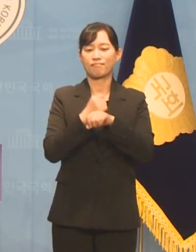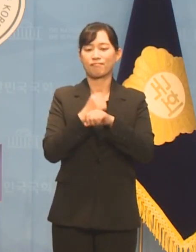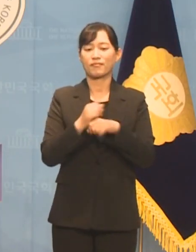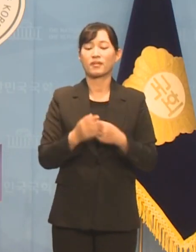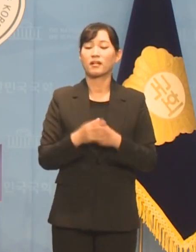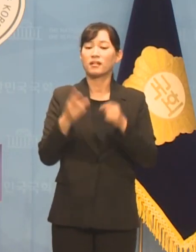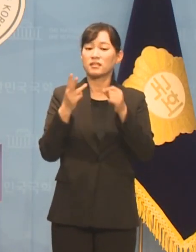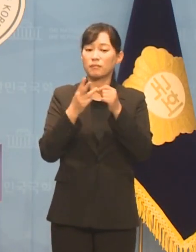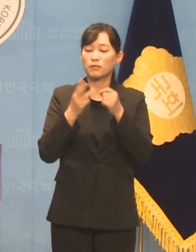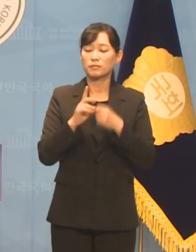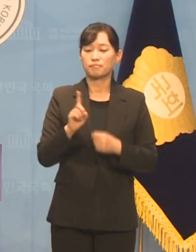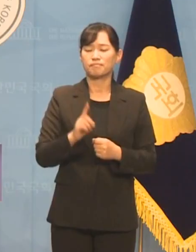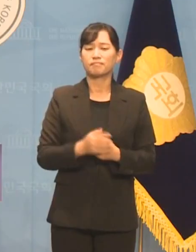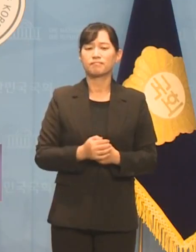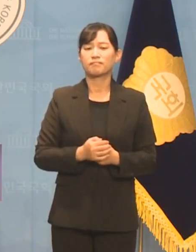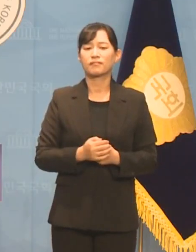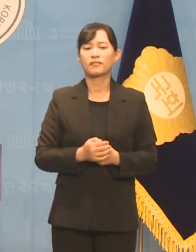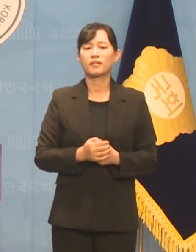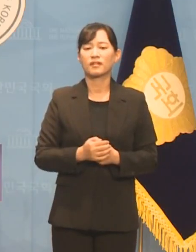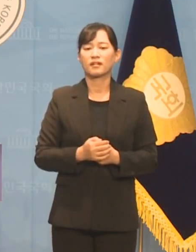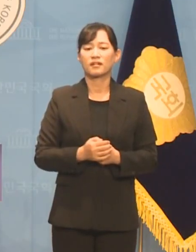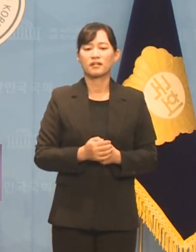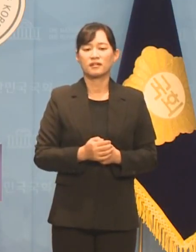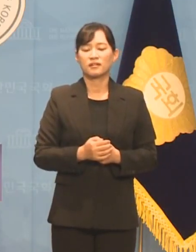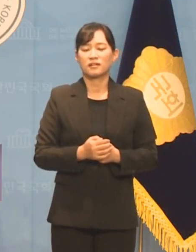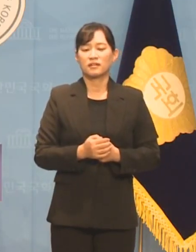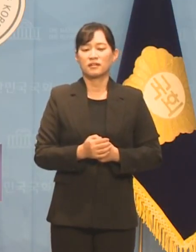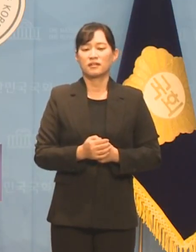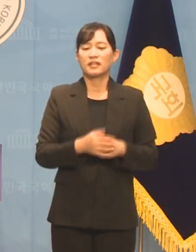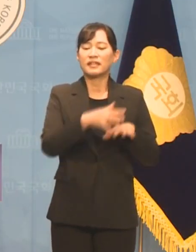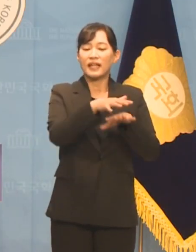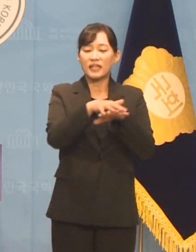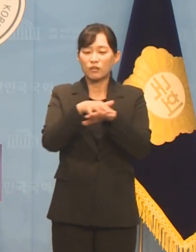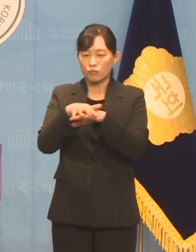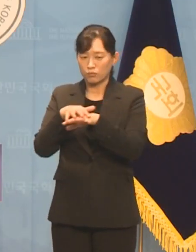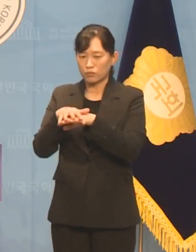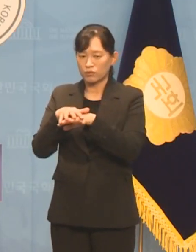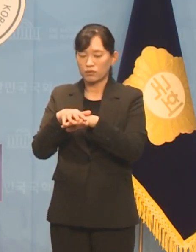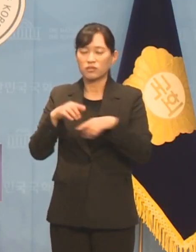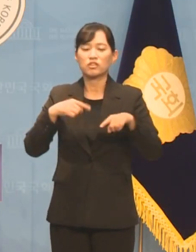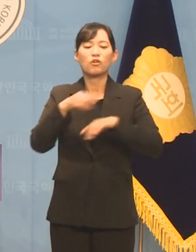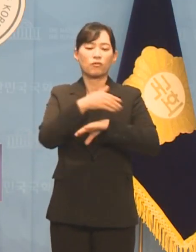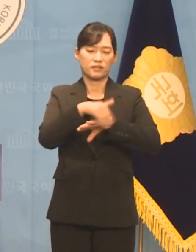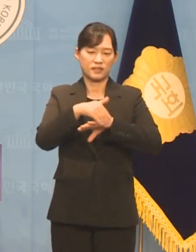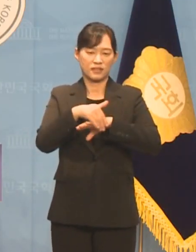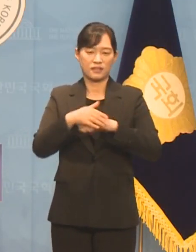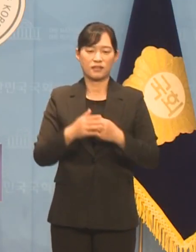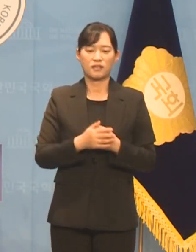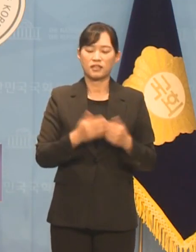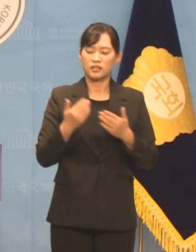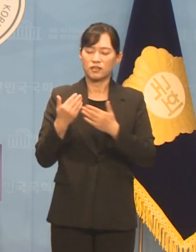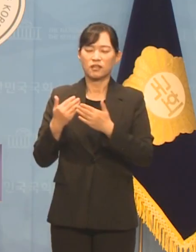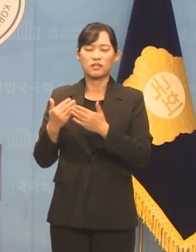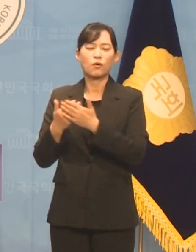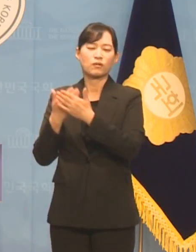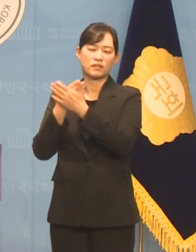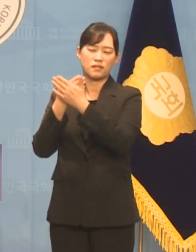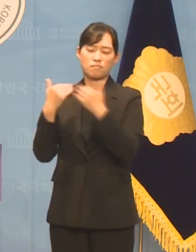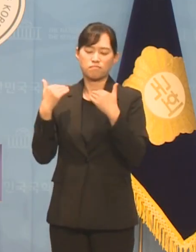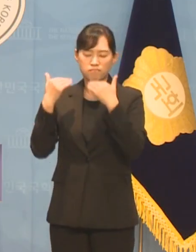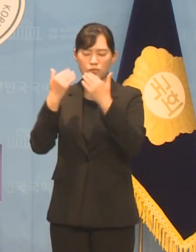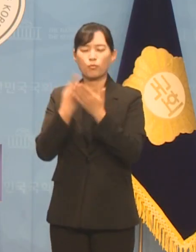세 번째 축이 앞에서 소개해드린 네트워크형 정책 싱크탱크 성장과 번영을 위한